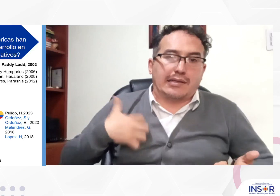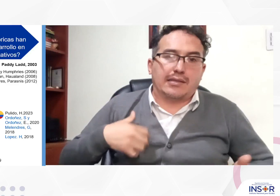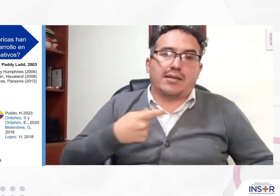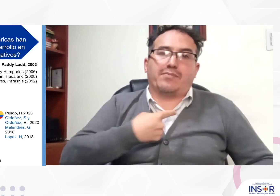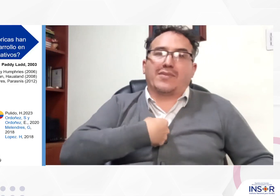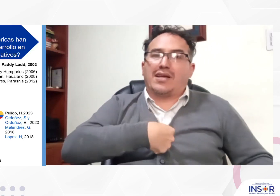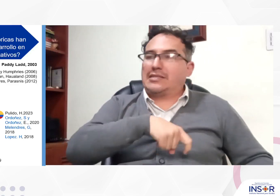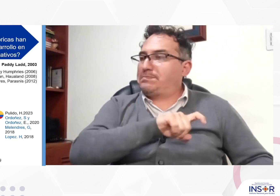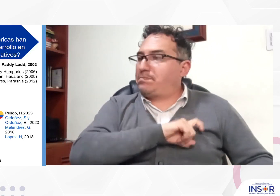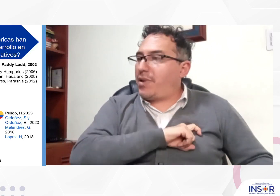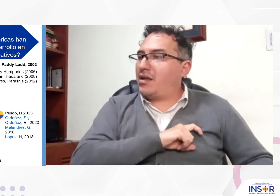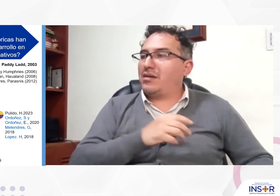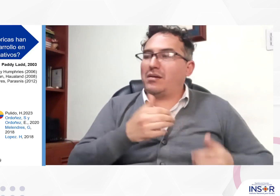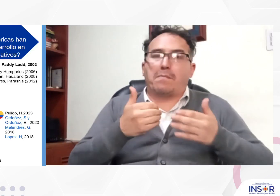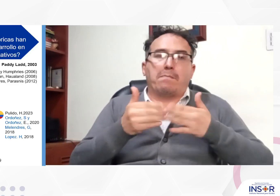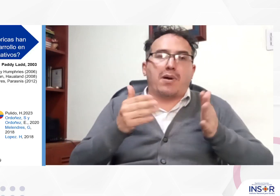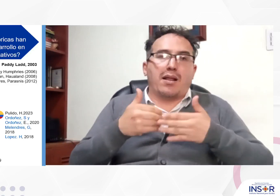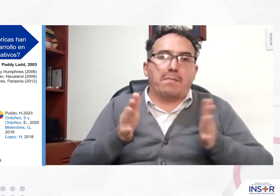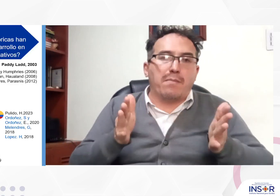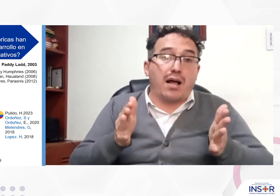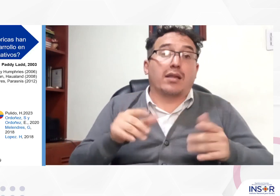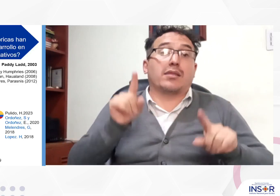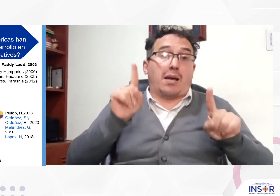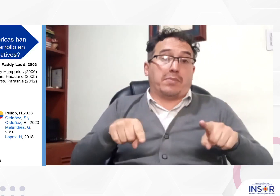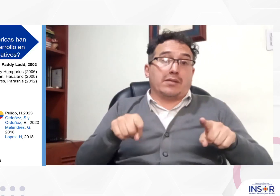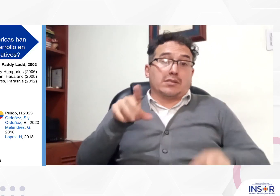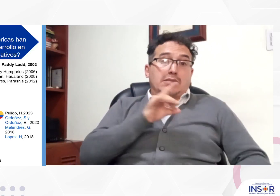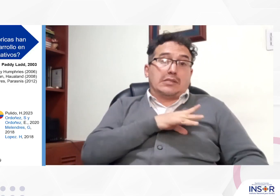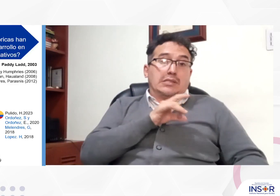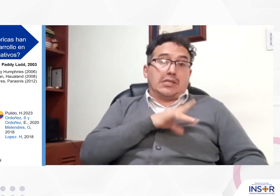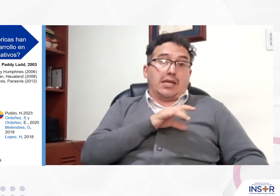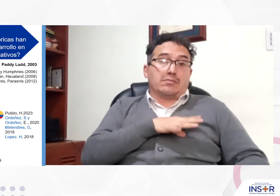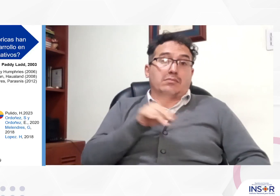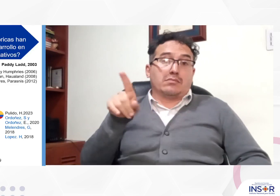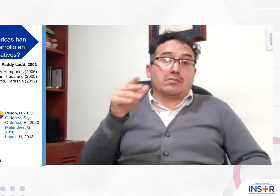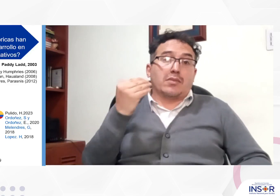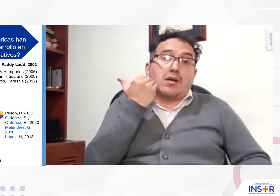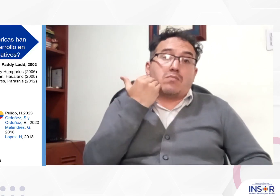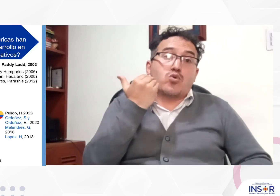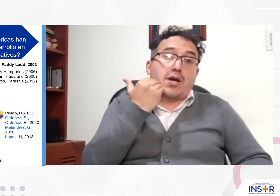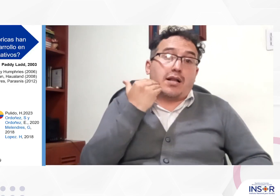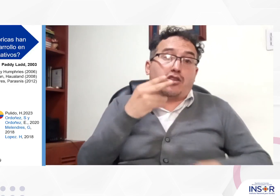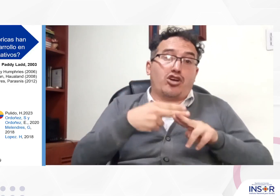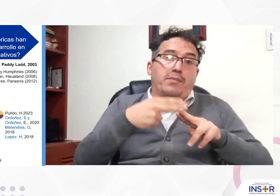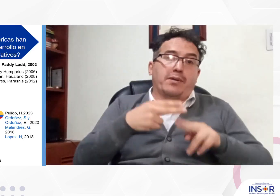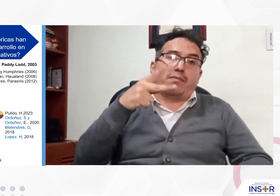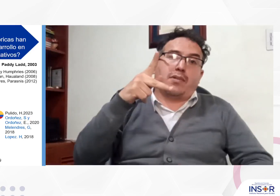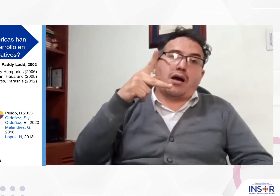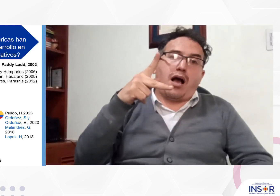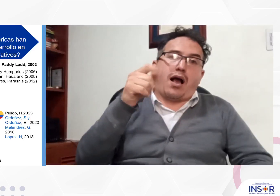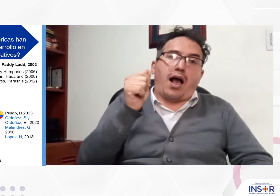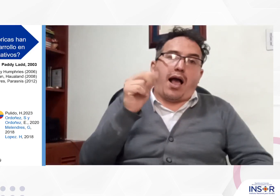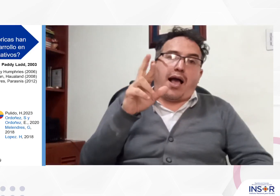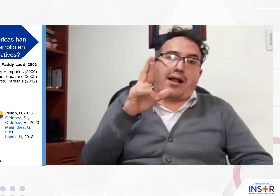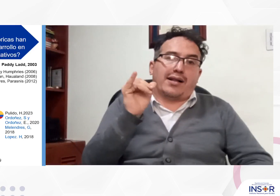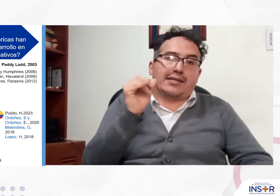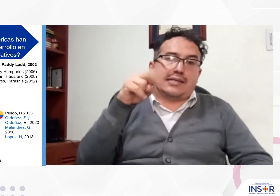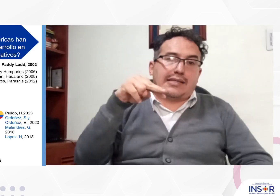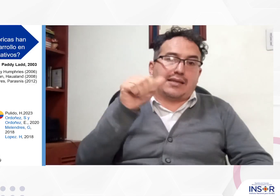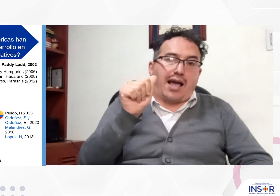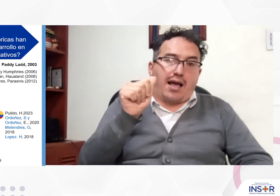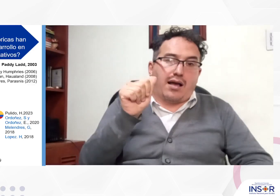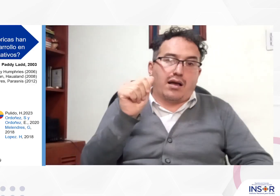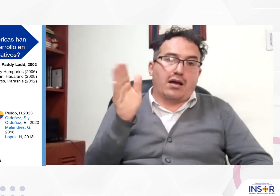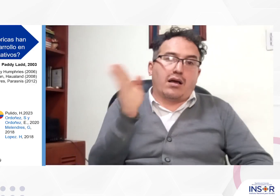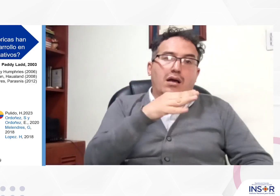otros ejemplos de países como Argentina, España, Panamá, en Chile también, en este caso resalto